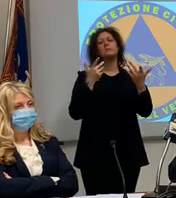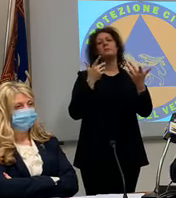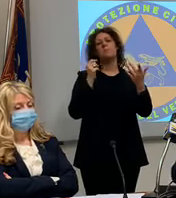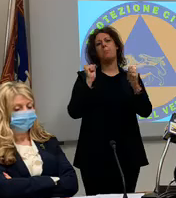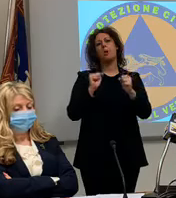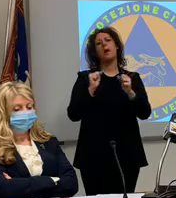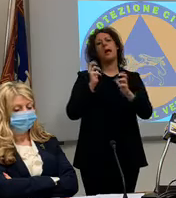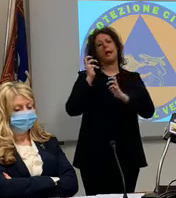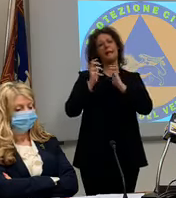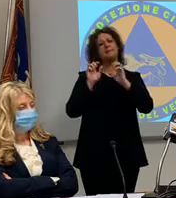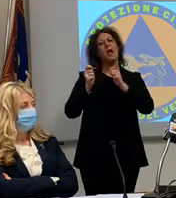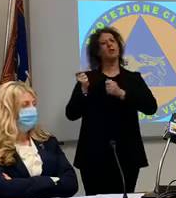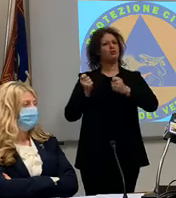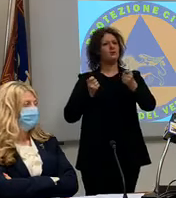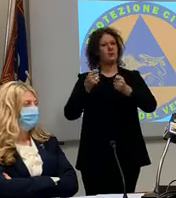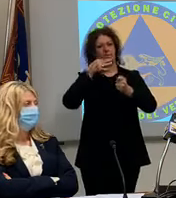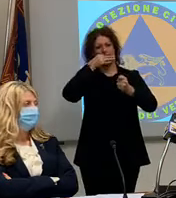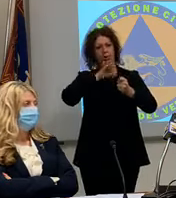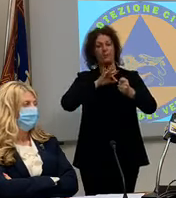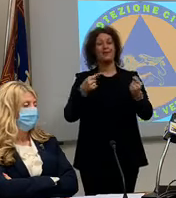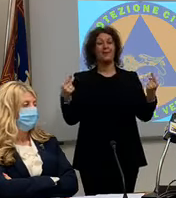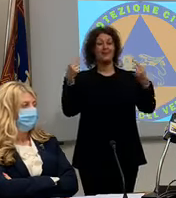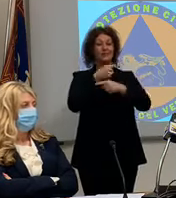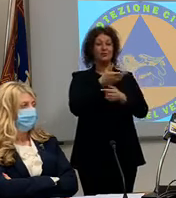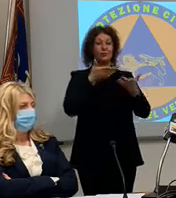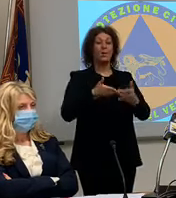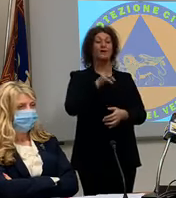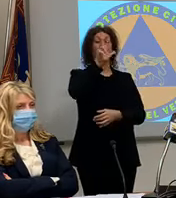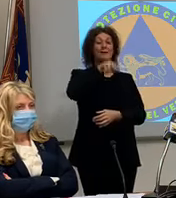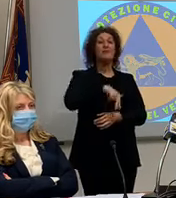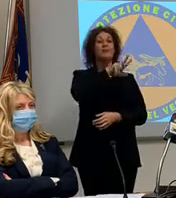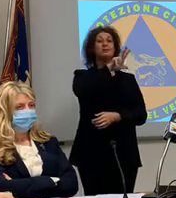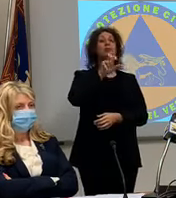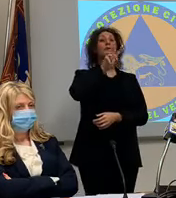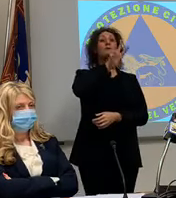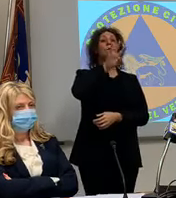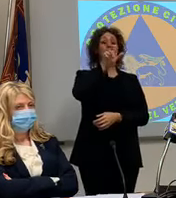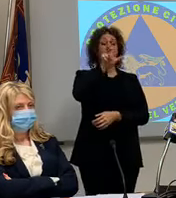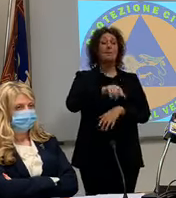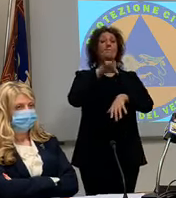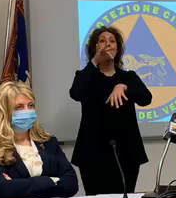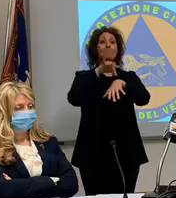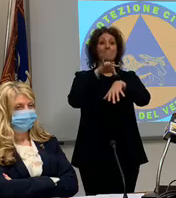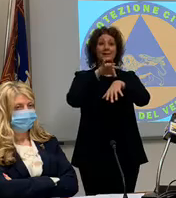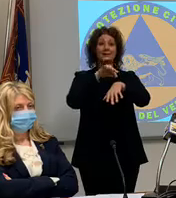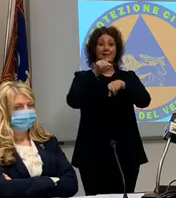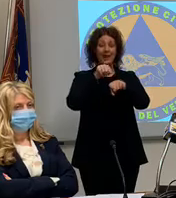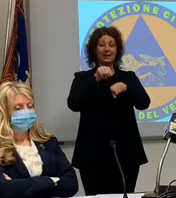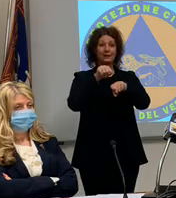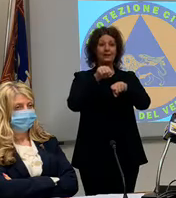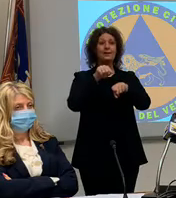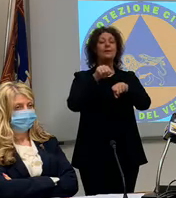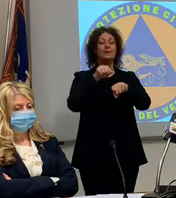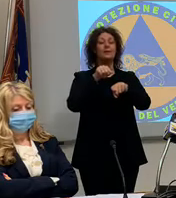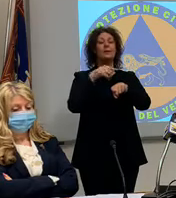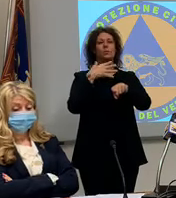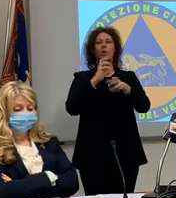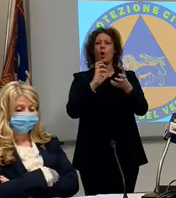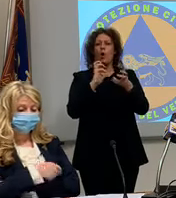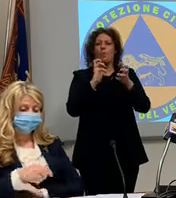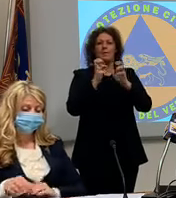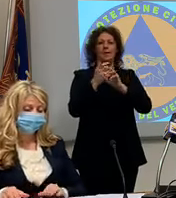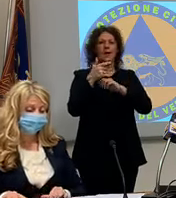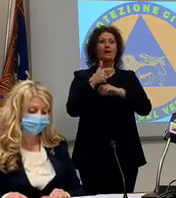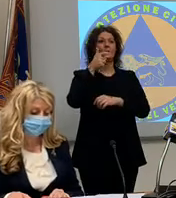ma la gestisci Qui stiamo parlando di 3324 pazienti che sono pazienti complicatissimi per che chi arriva